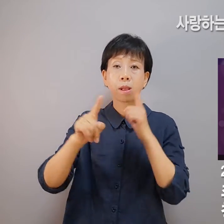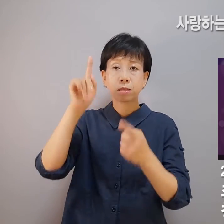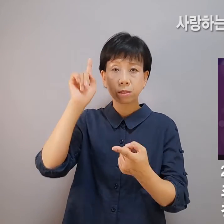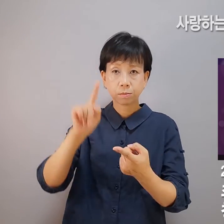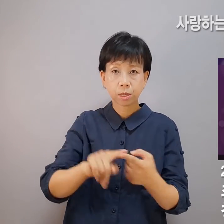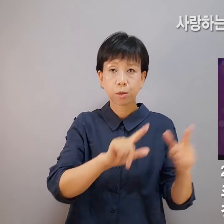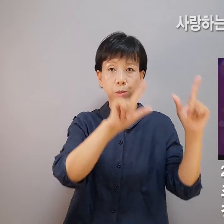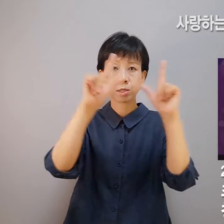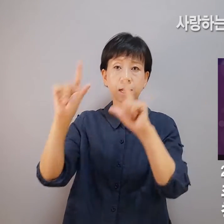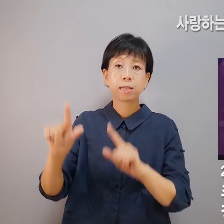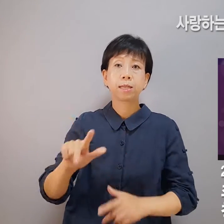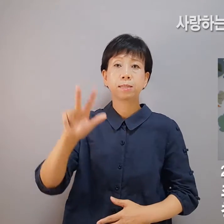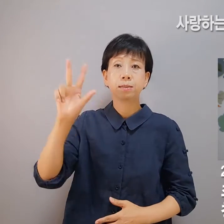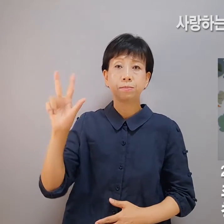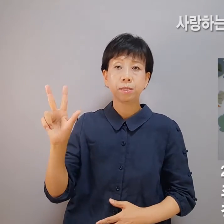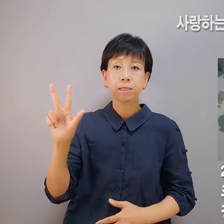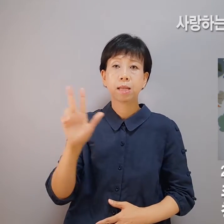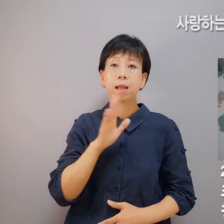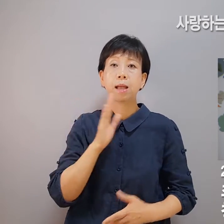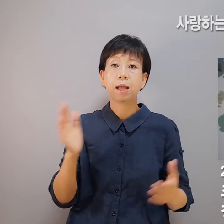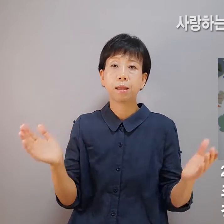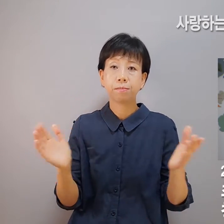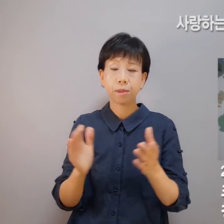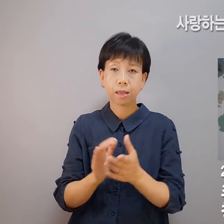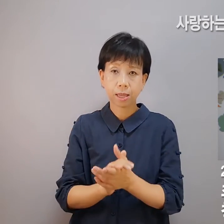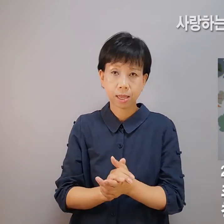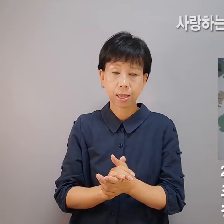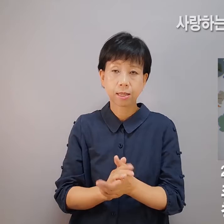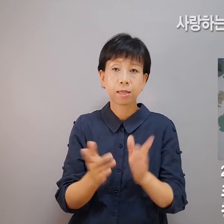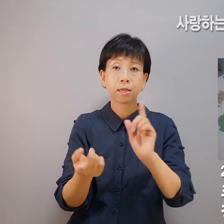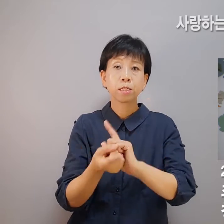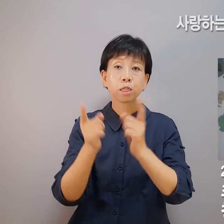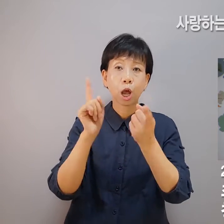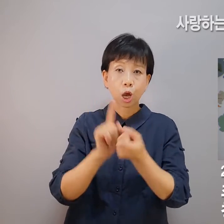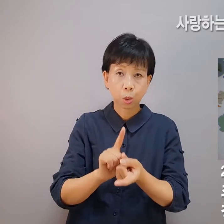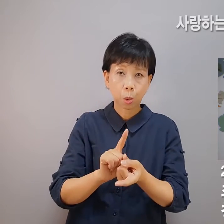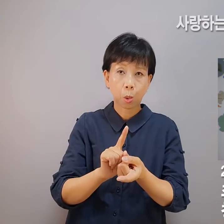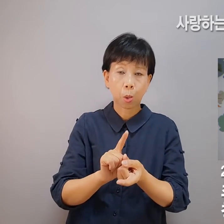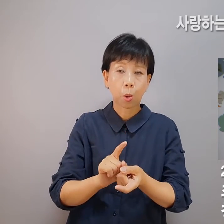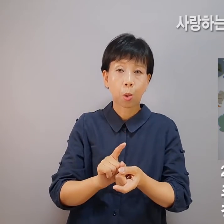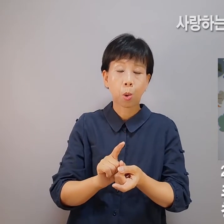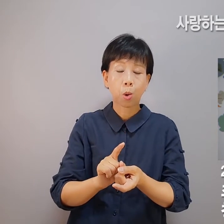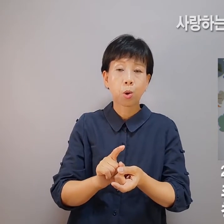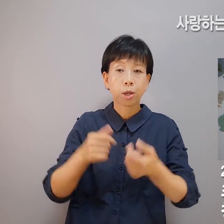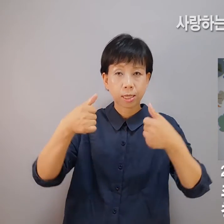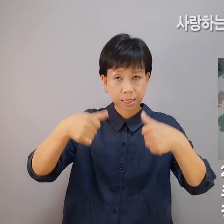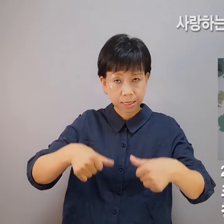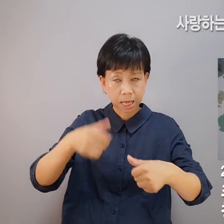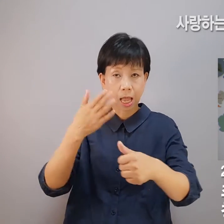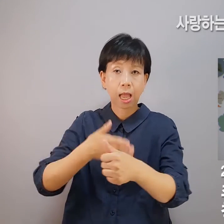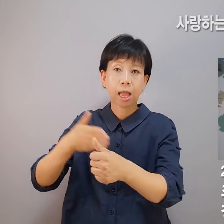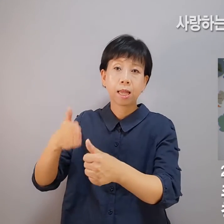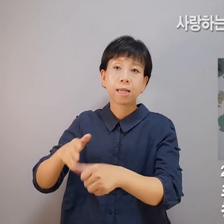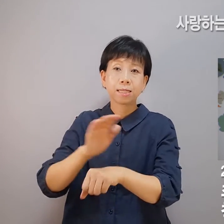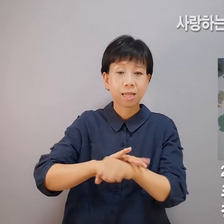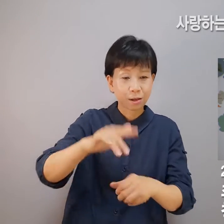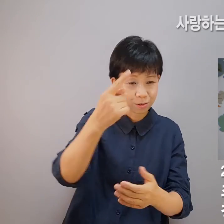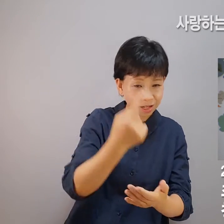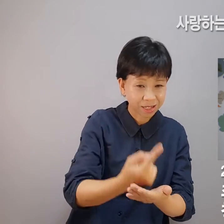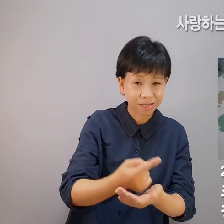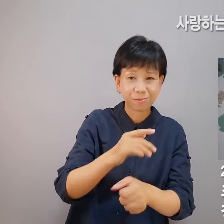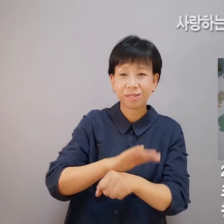살겠습니다. 아멘. 네, 우리 잘 오셨습니다. 우리 옆에 분들과 또 앞뒤 분들과 인사 나눌까요? 잘